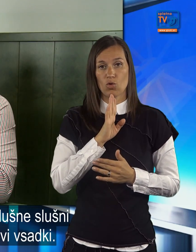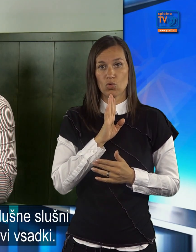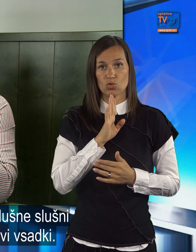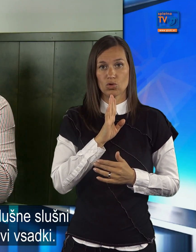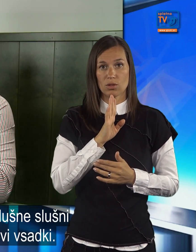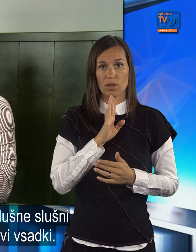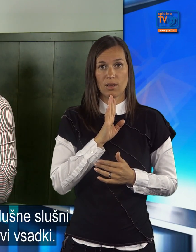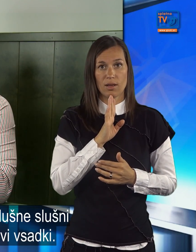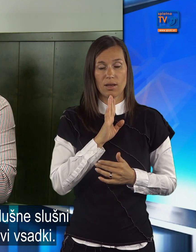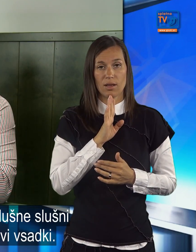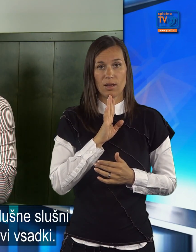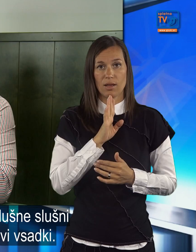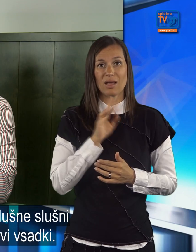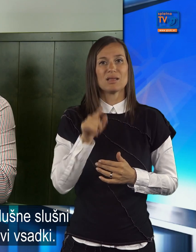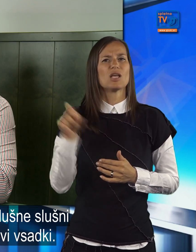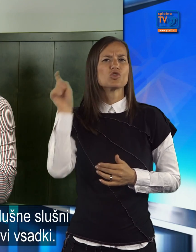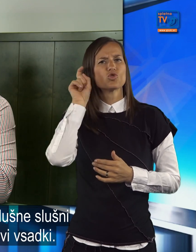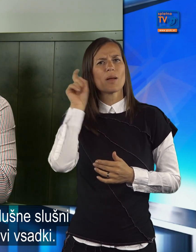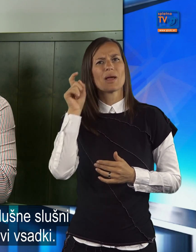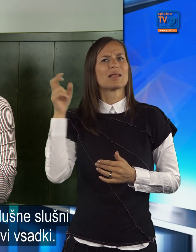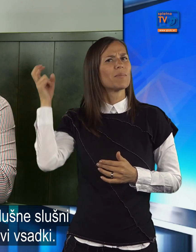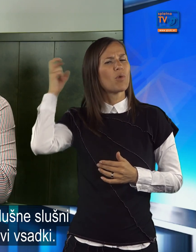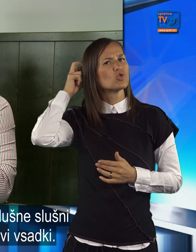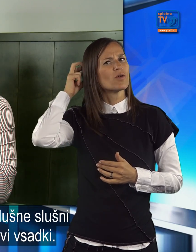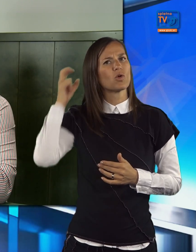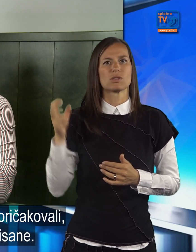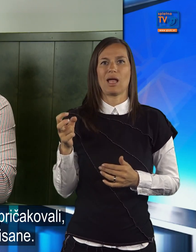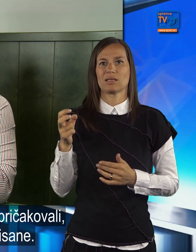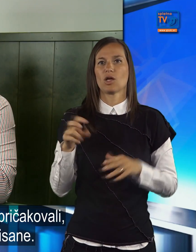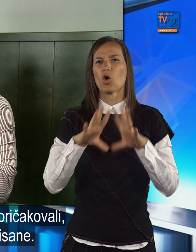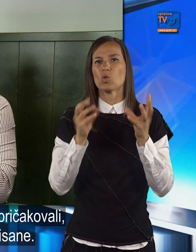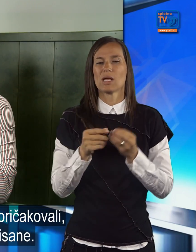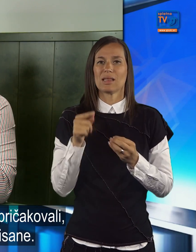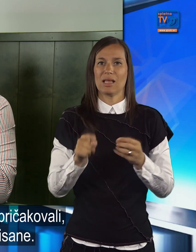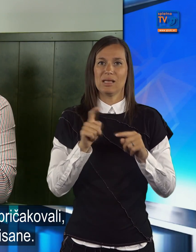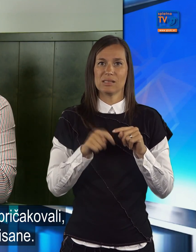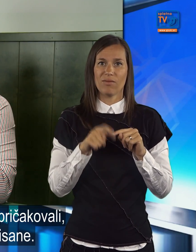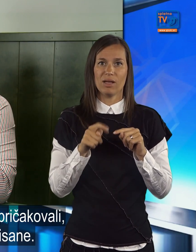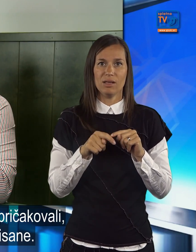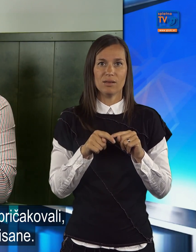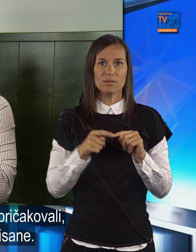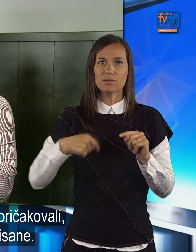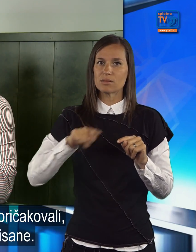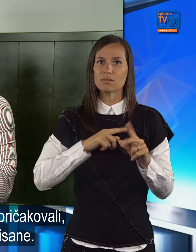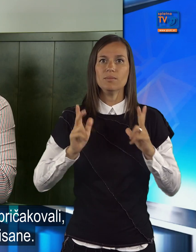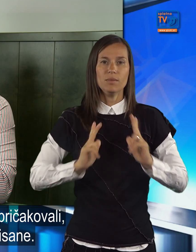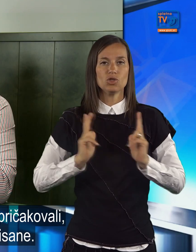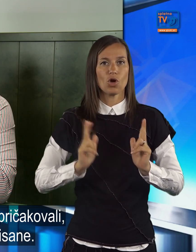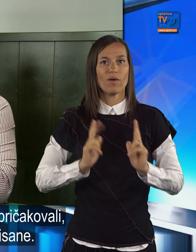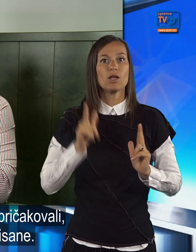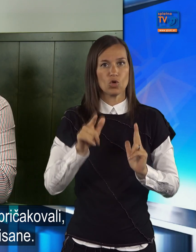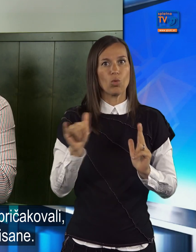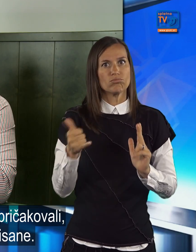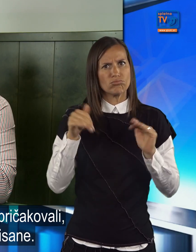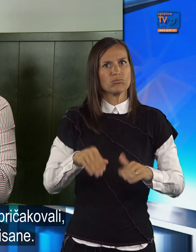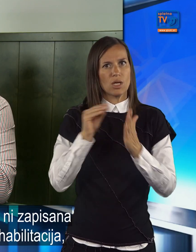naglušne, ti slušni aparati, polževi vsadki, te stvari bi pričakovali mi, da